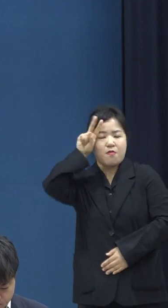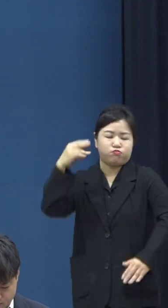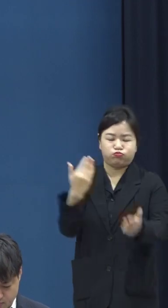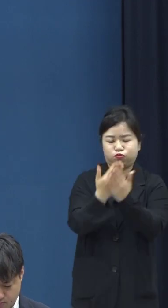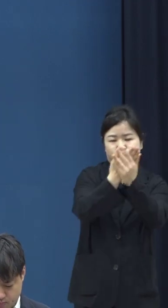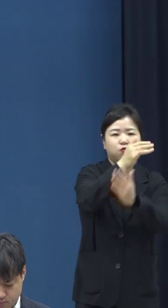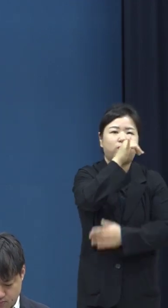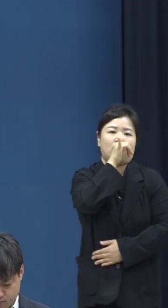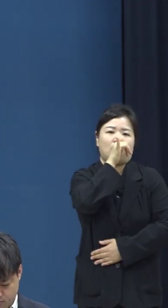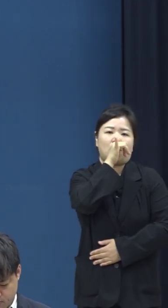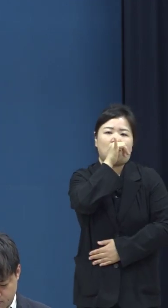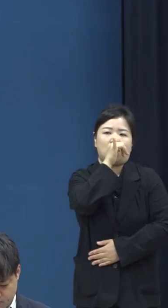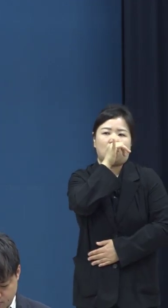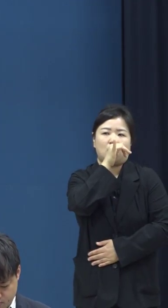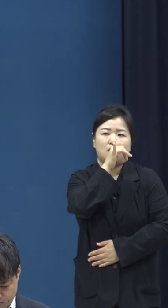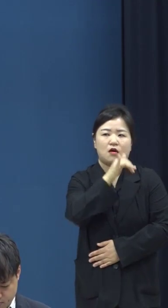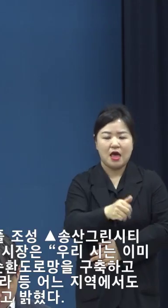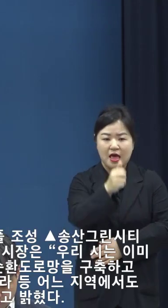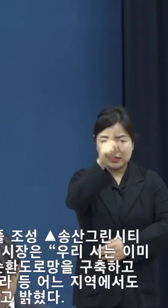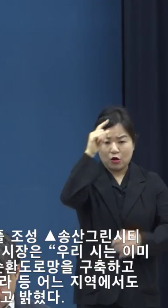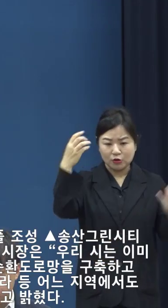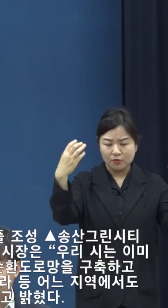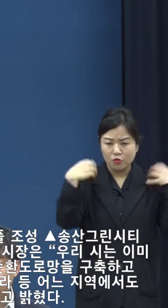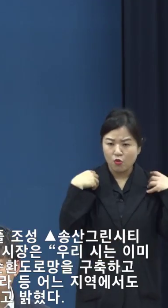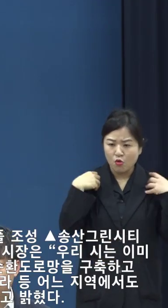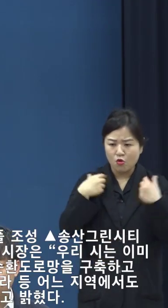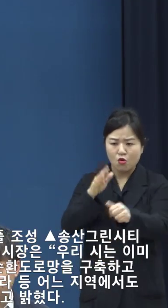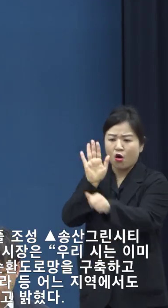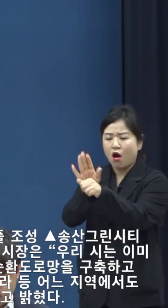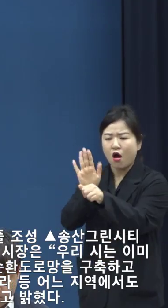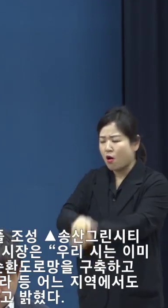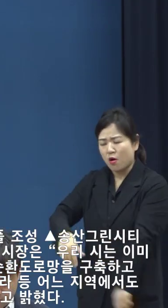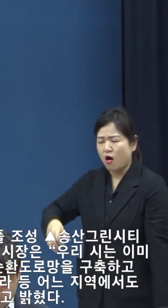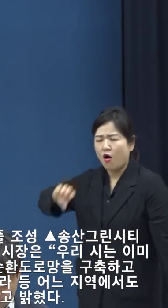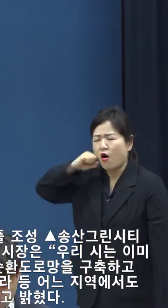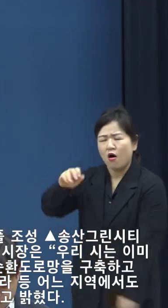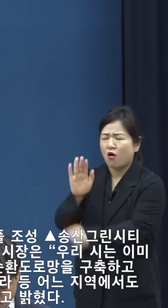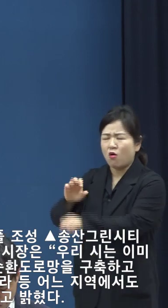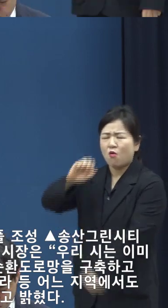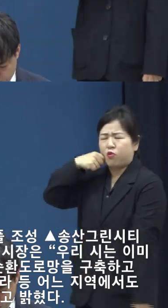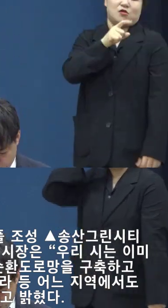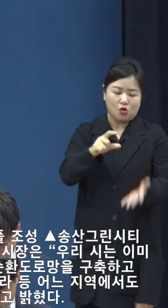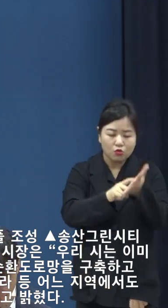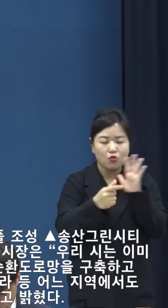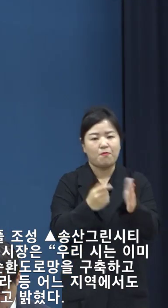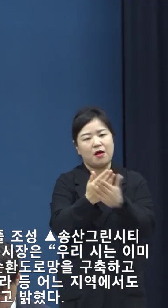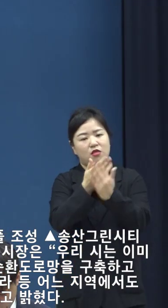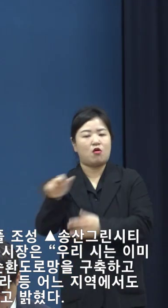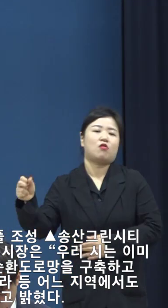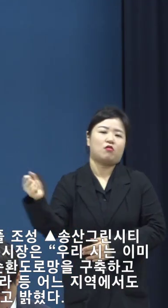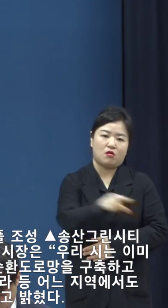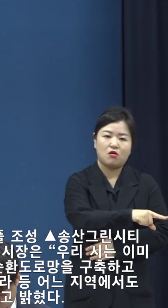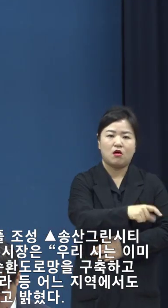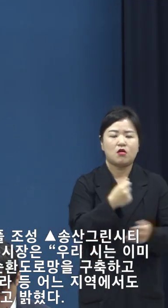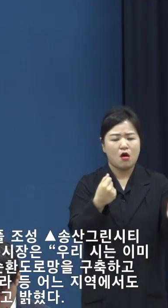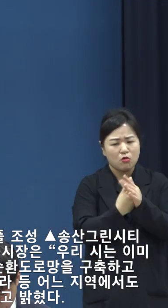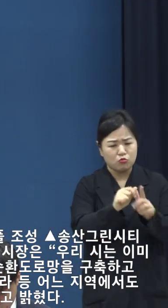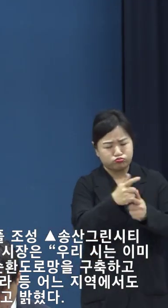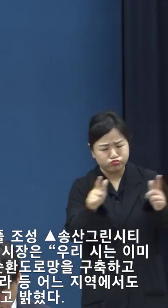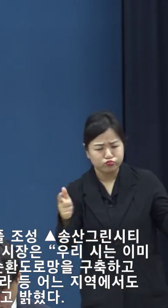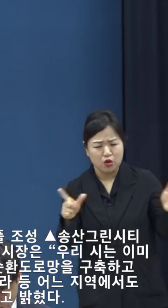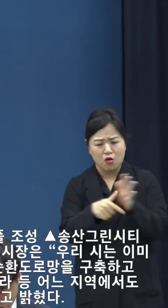했어요. 행자부에서도 행정적인 뒷받침을 못해줄 정도로다가 이렇게 성장합니다. 그렇다 보니까 여러 가지